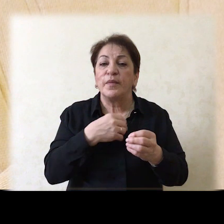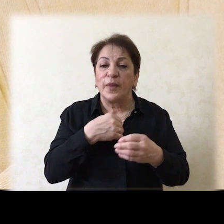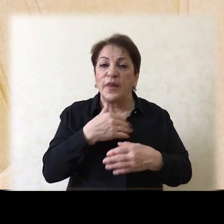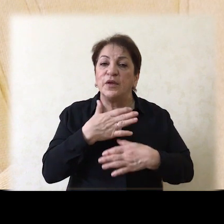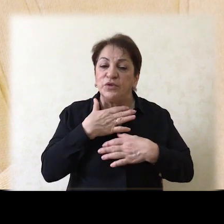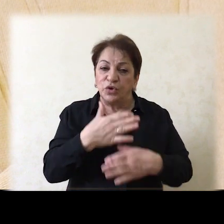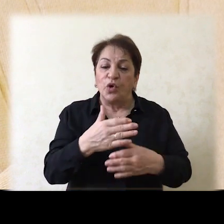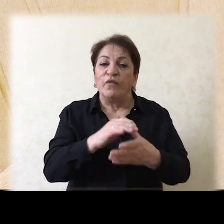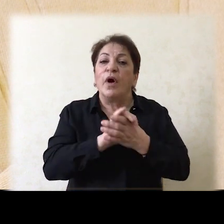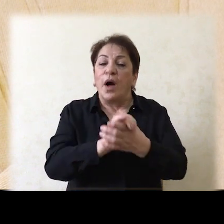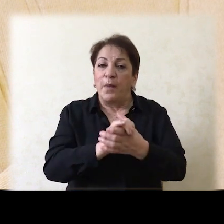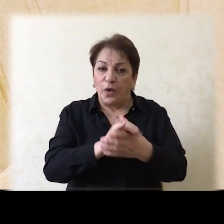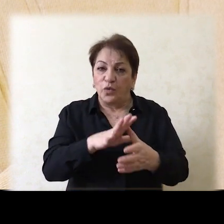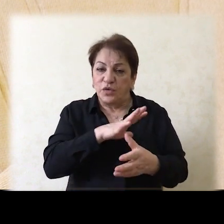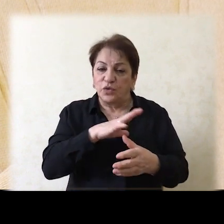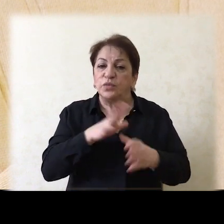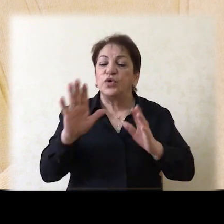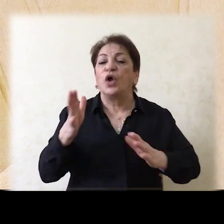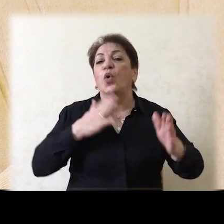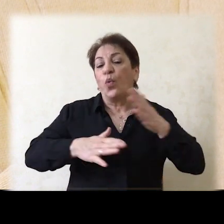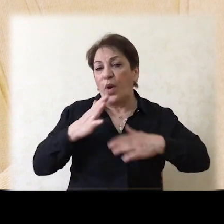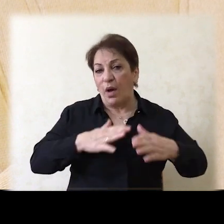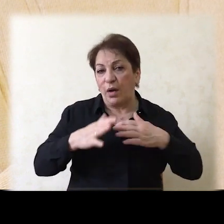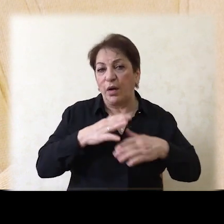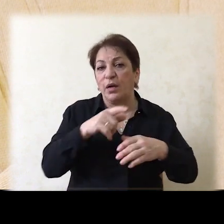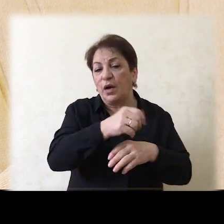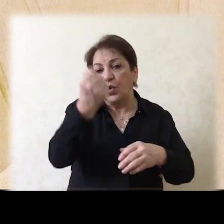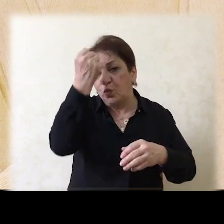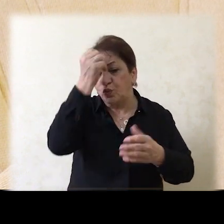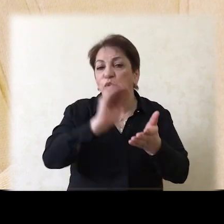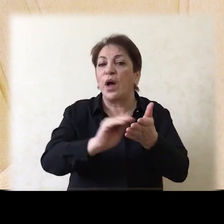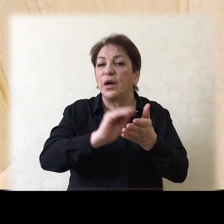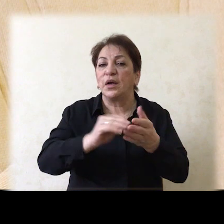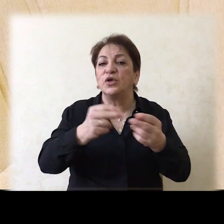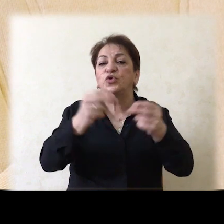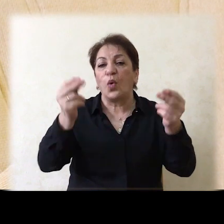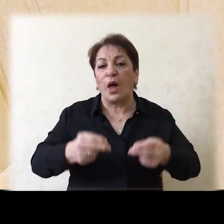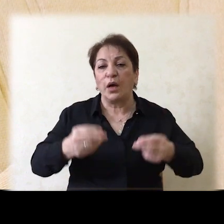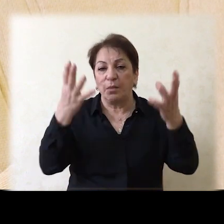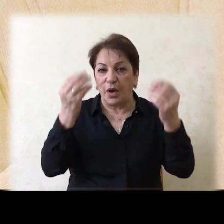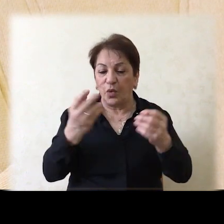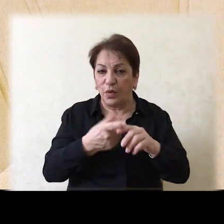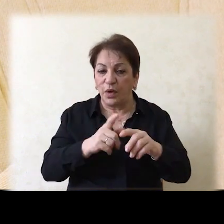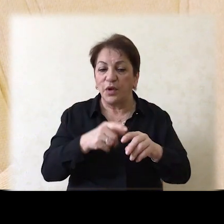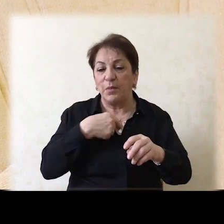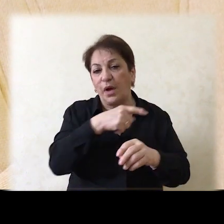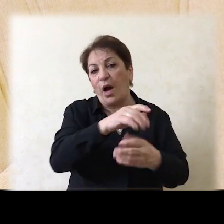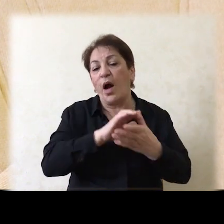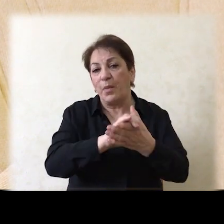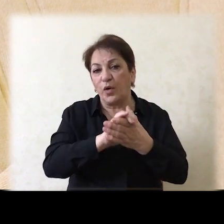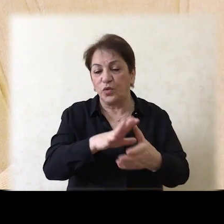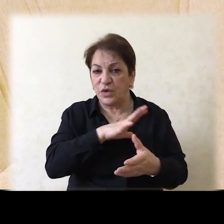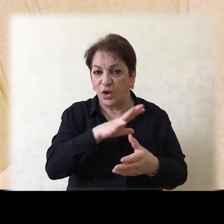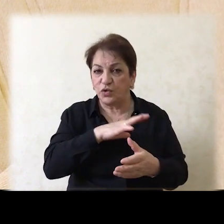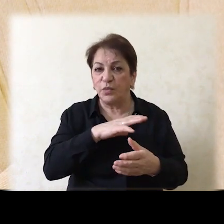սիրով համագործակցում ենք, և ուրախ ենք այն հուշագրի ստորագրման օրից, որ մենք համագործակցում և